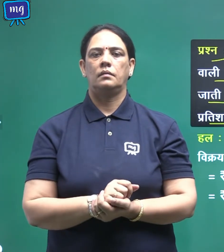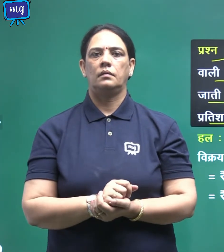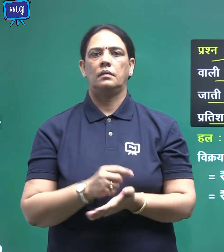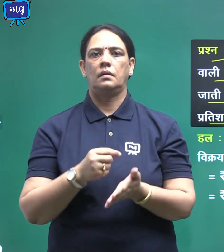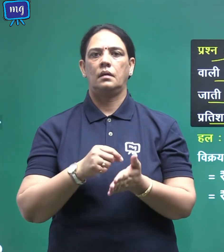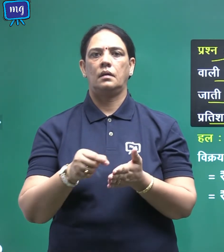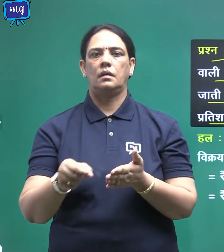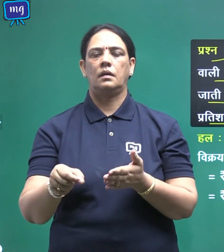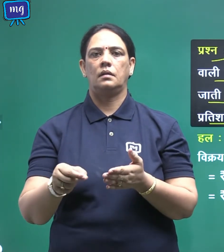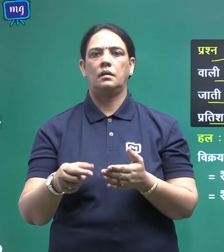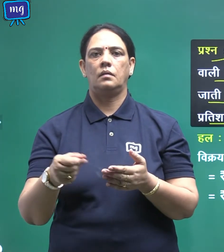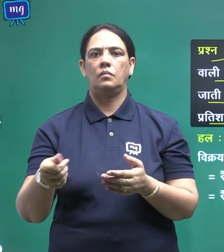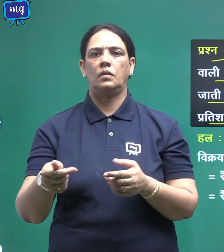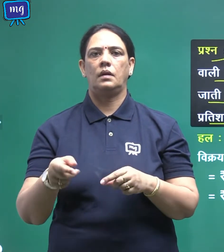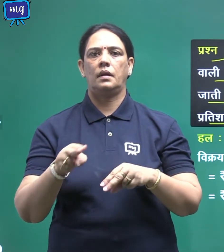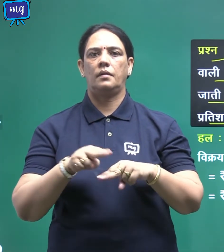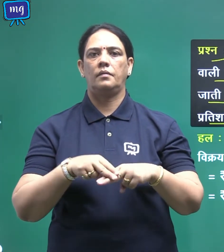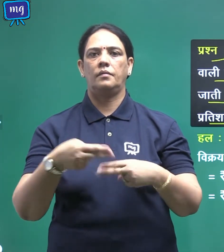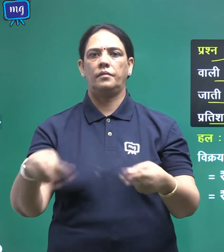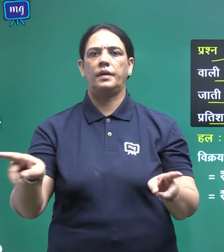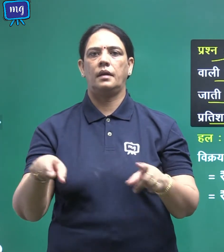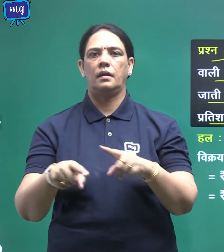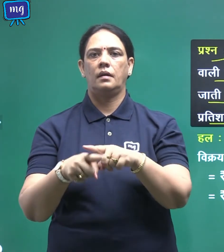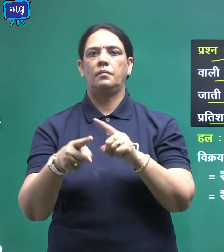बट्टा प्रतिशत